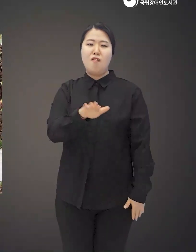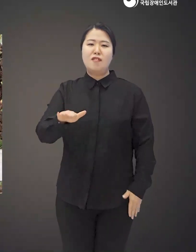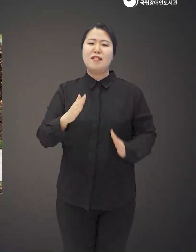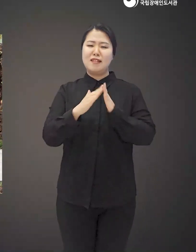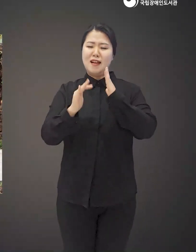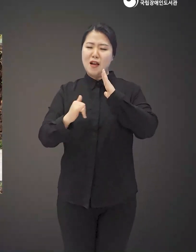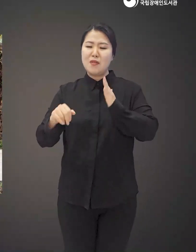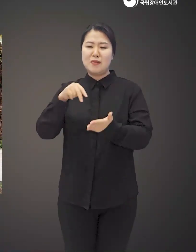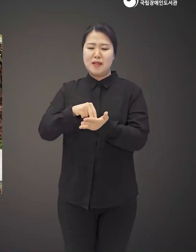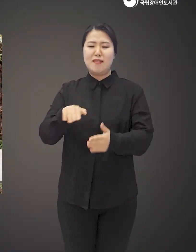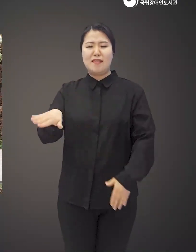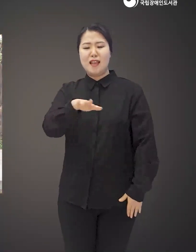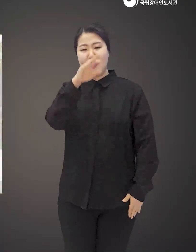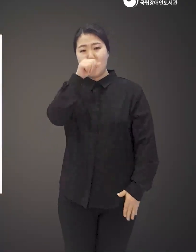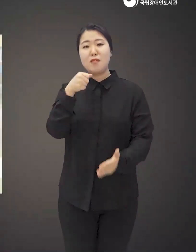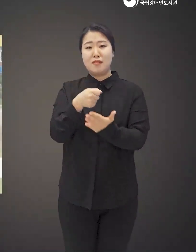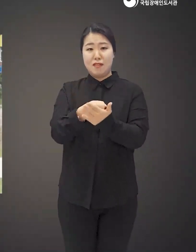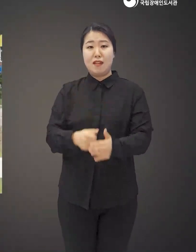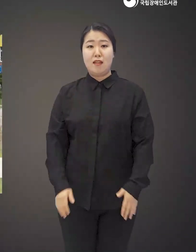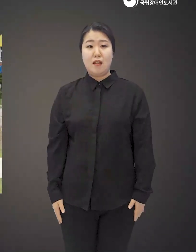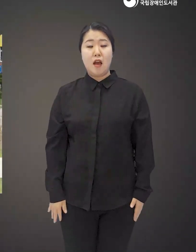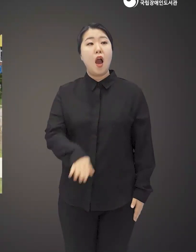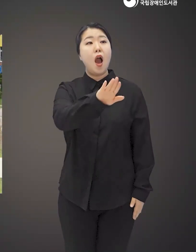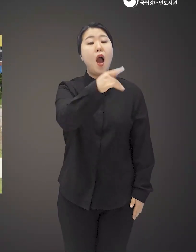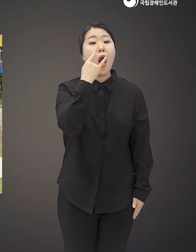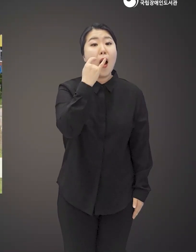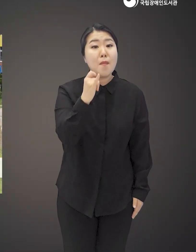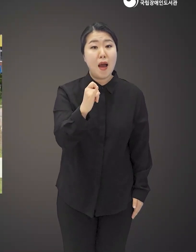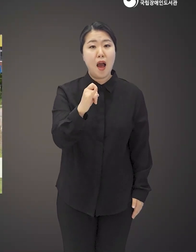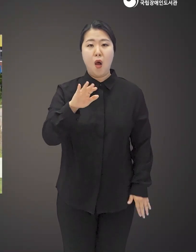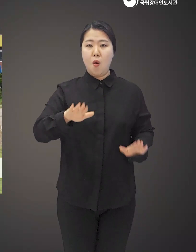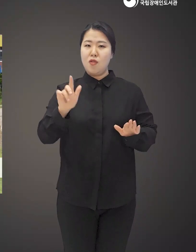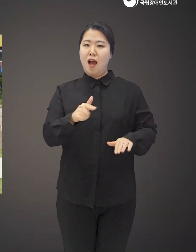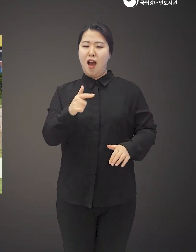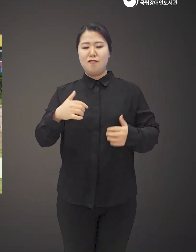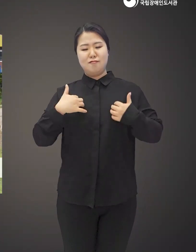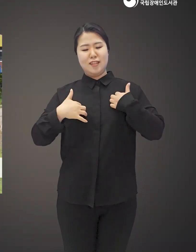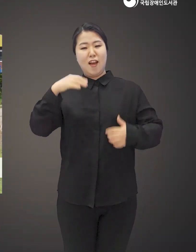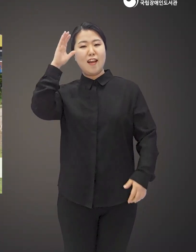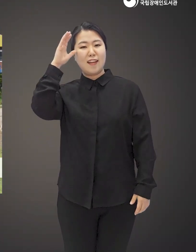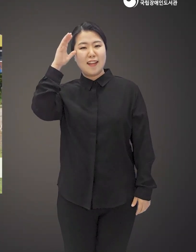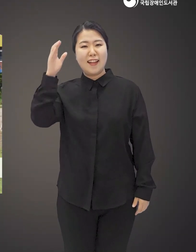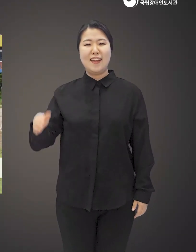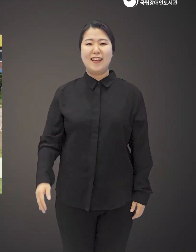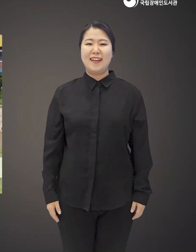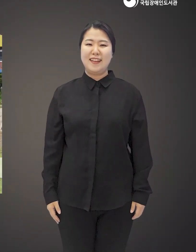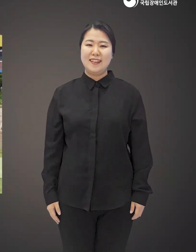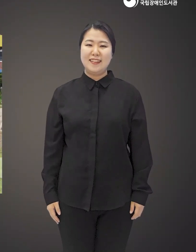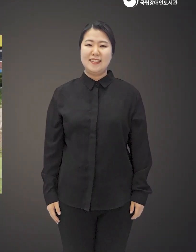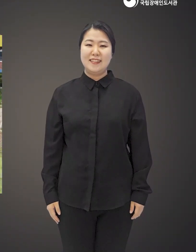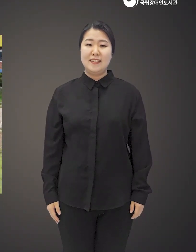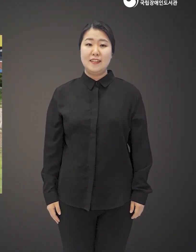최고의 선택이었다. 엄마, 오늘은 또 얼마나 재밌는 일이 생길까?